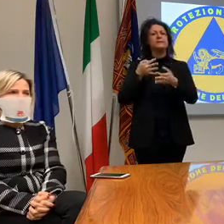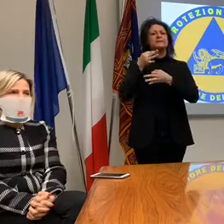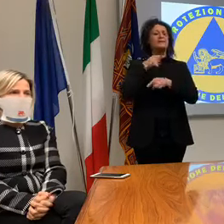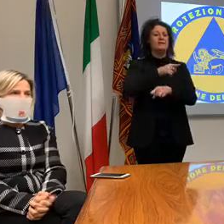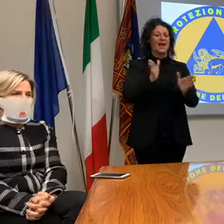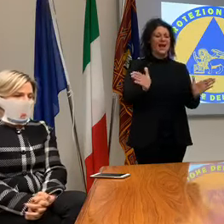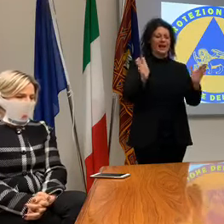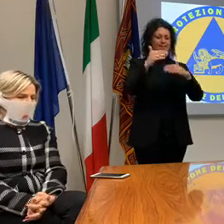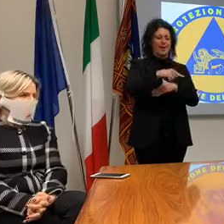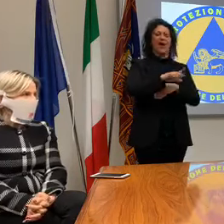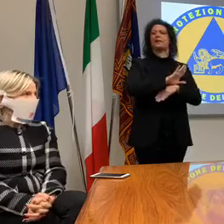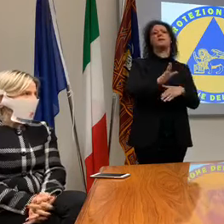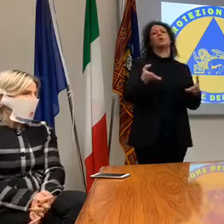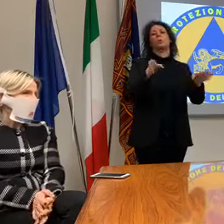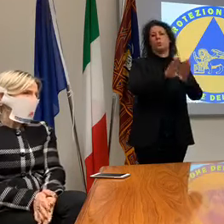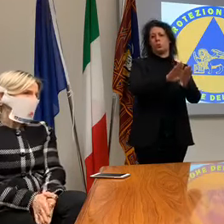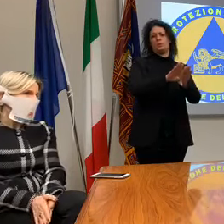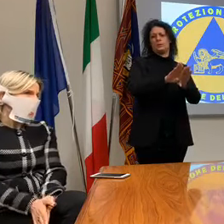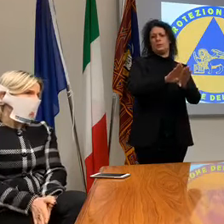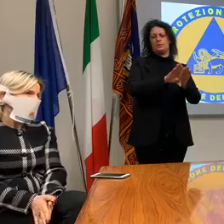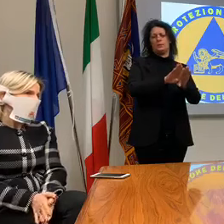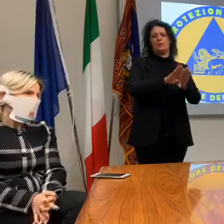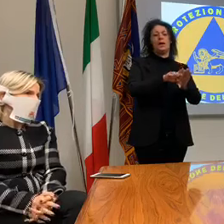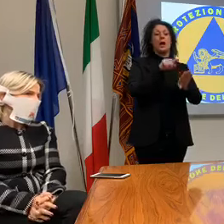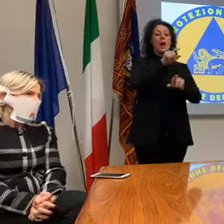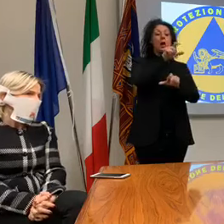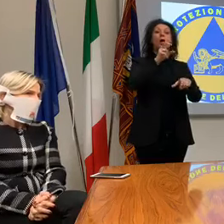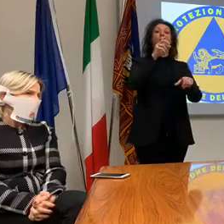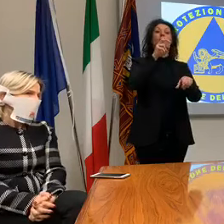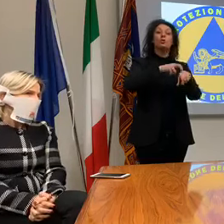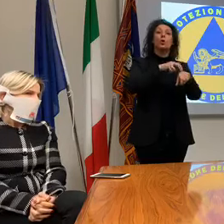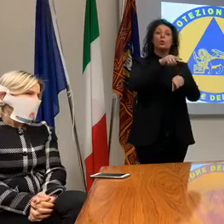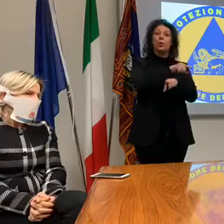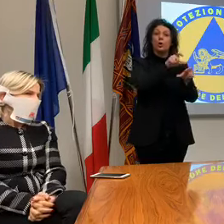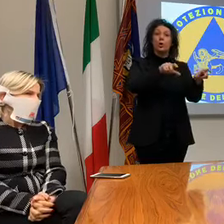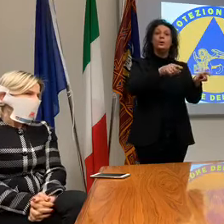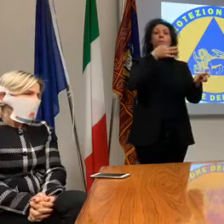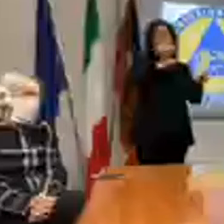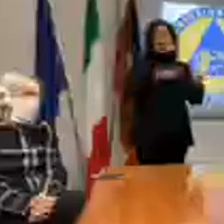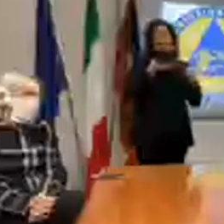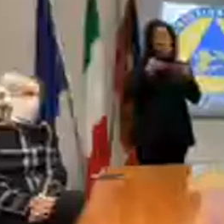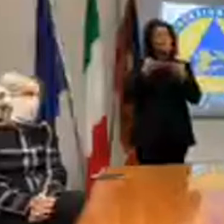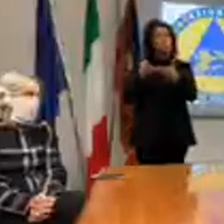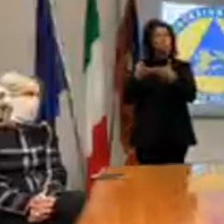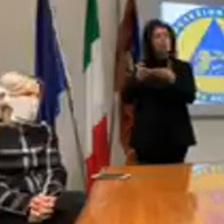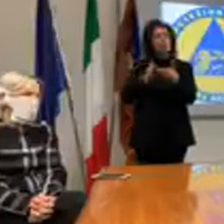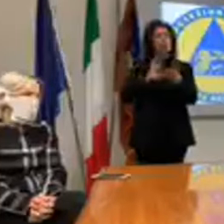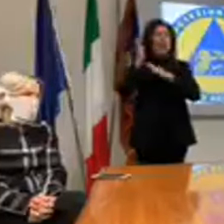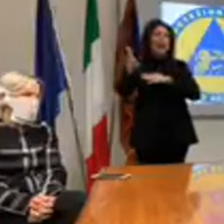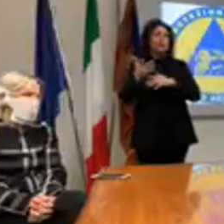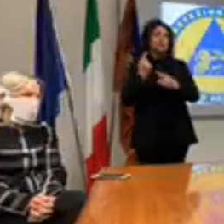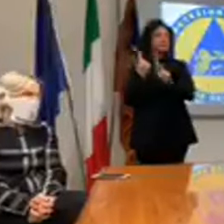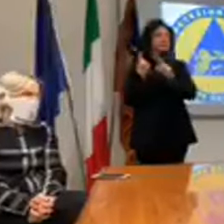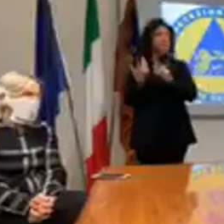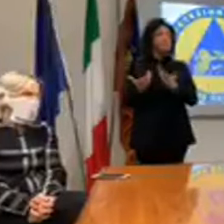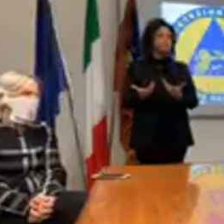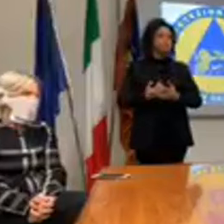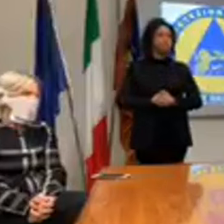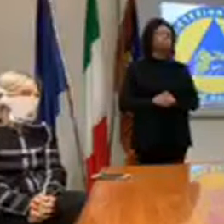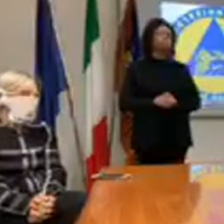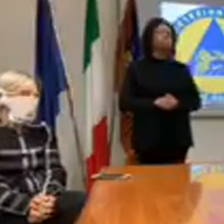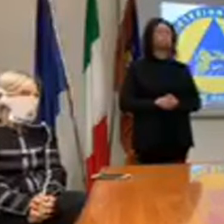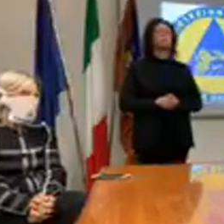fa praticamente nulla. Lì forse c'è un serbatoio. Abbiamo il conto di questo, ce l'abbiamo sotto occhio questa. Allora noi